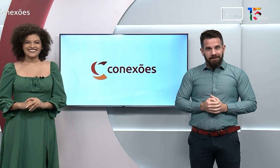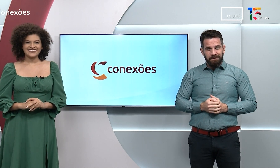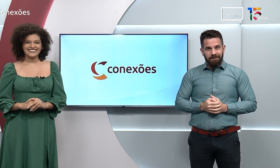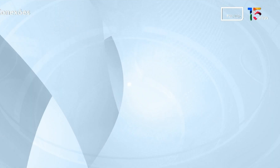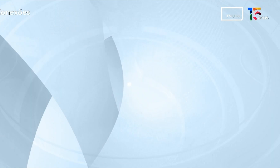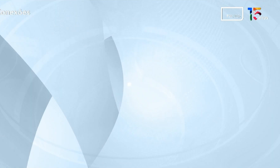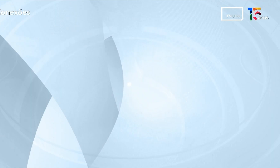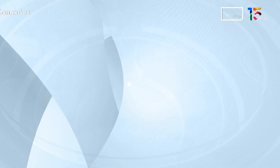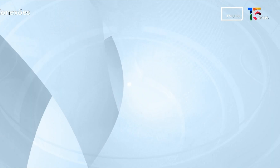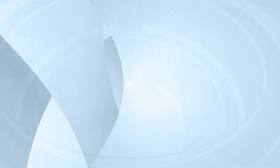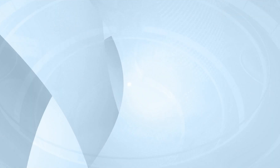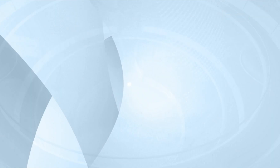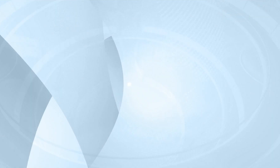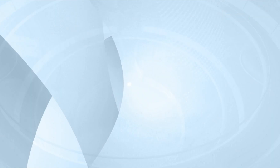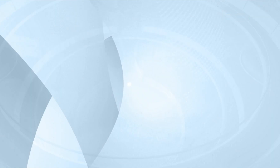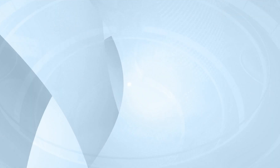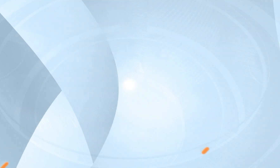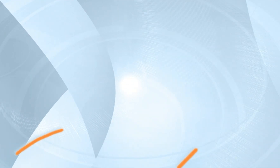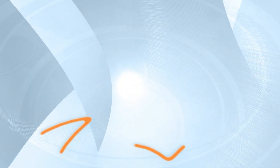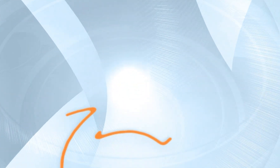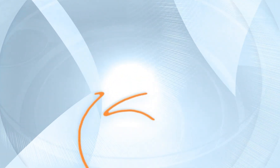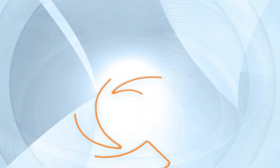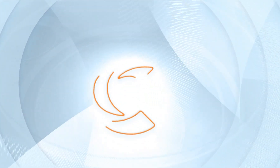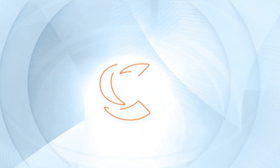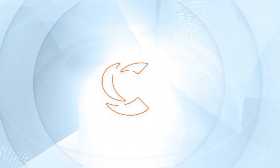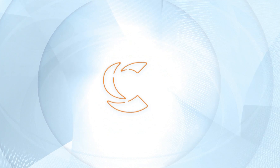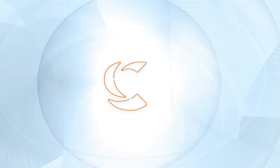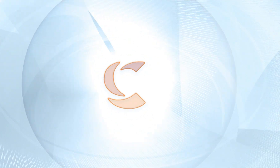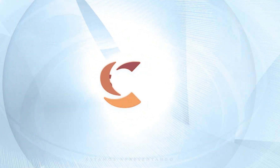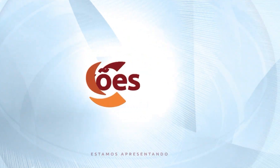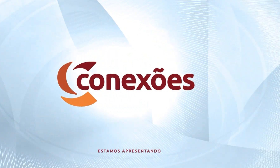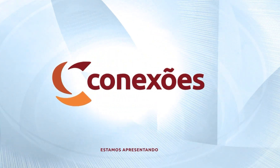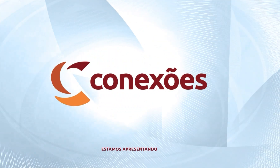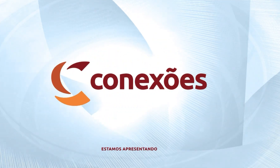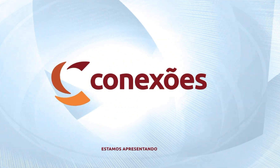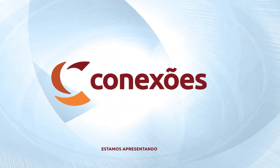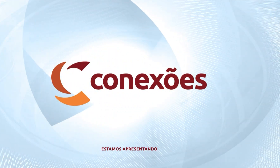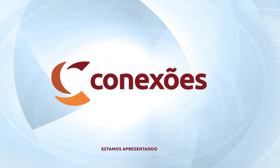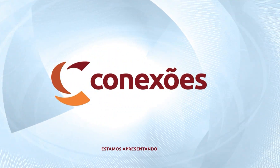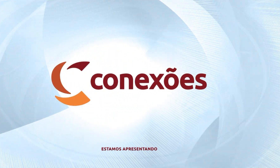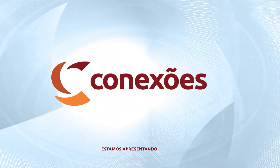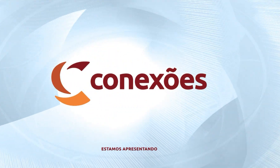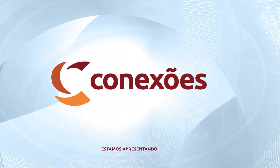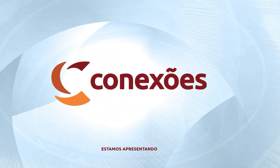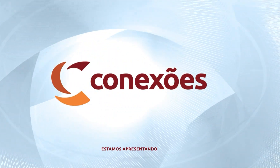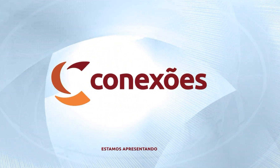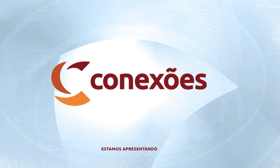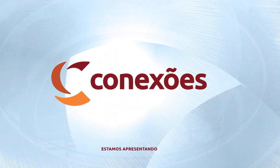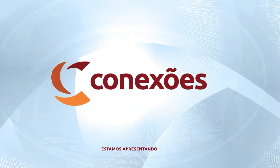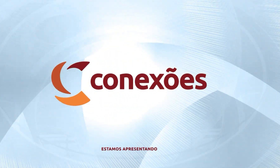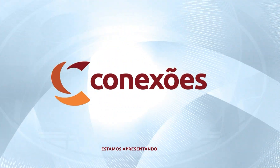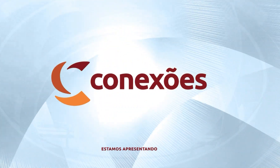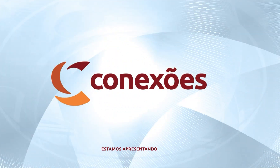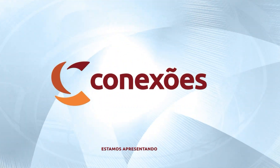doutora Maria Elaine de Assis, médica ginecologista. Eu que agradeço.